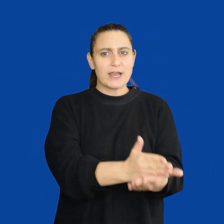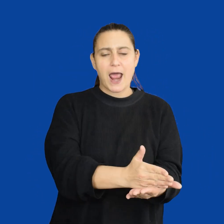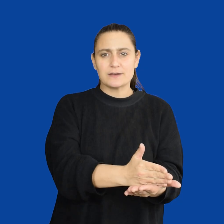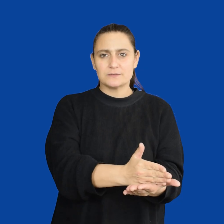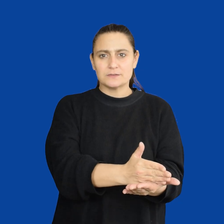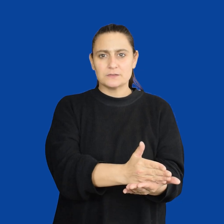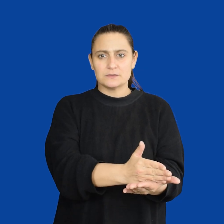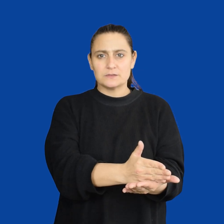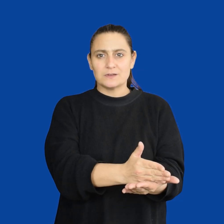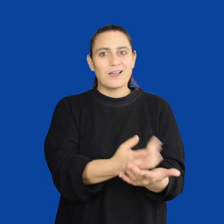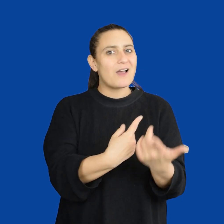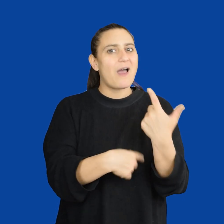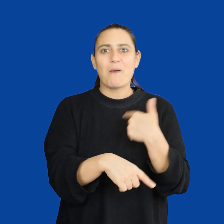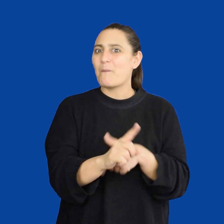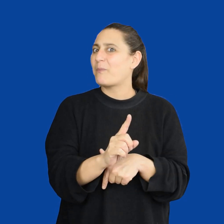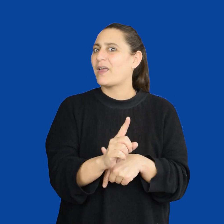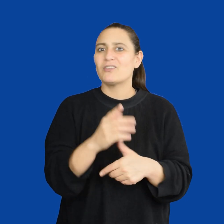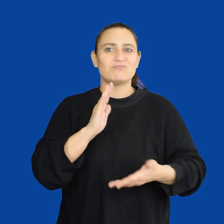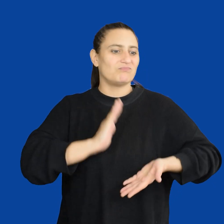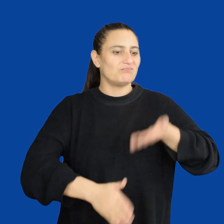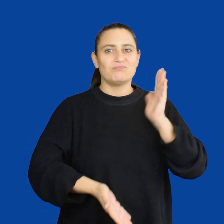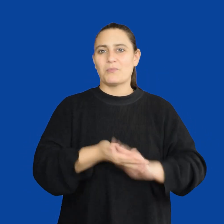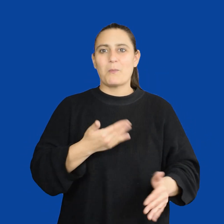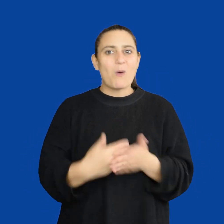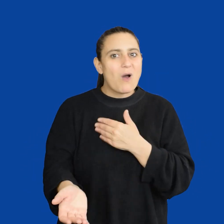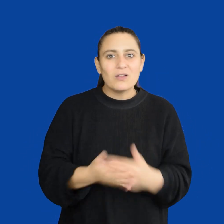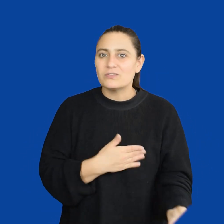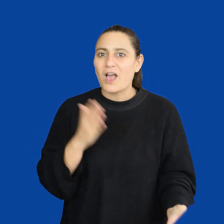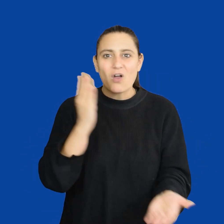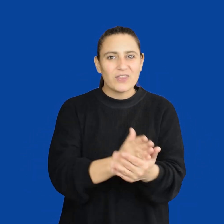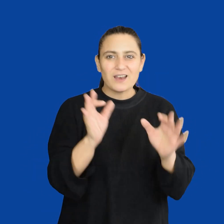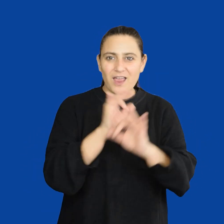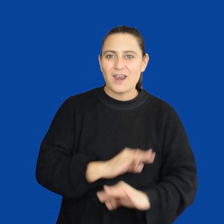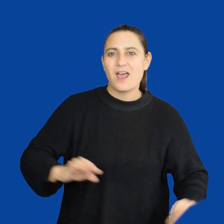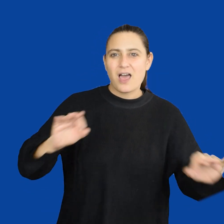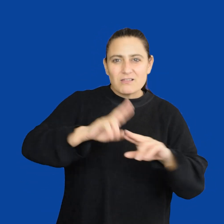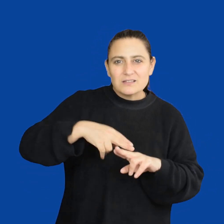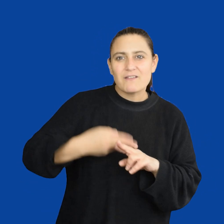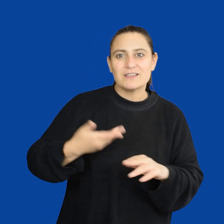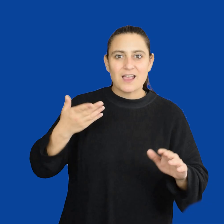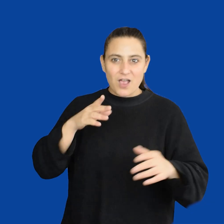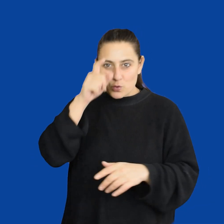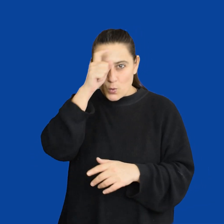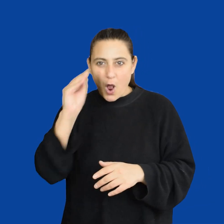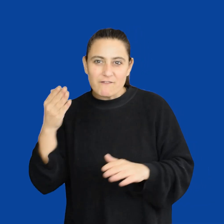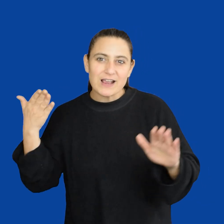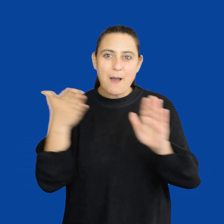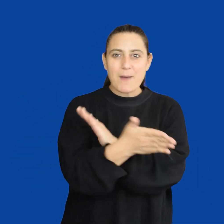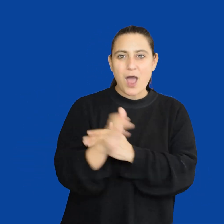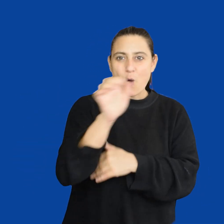los jóvenes turcos por los mismos. Pero la impunidad se repite, no solo por el hecho de que estos